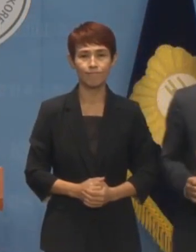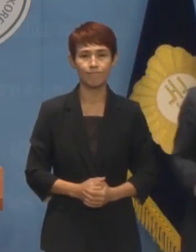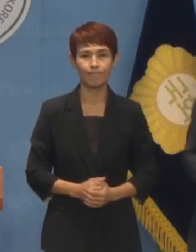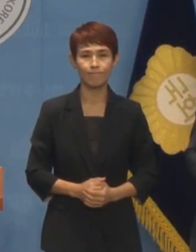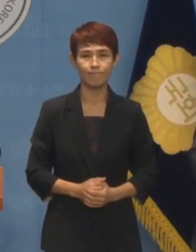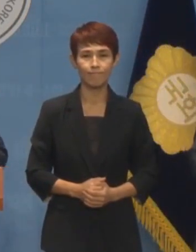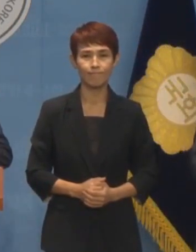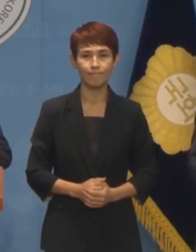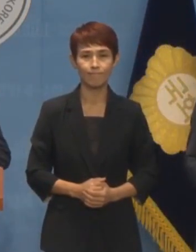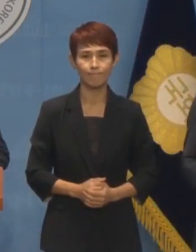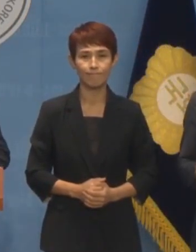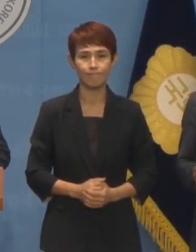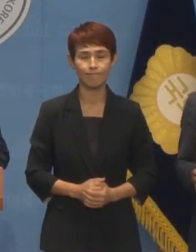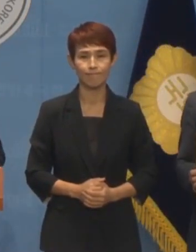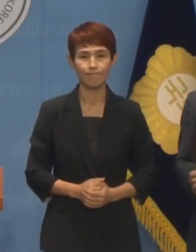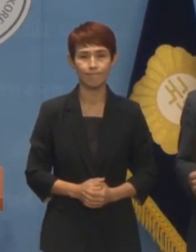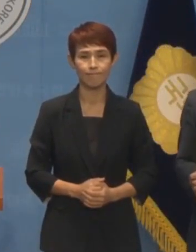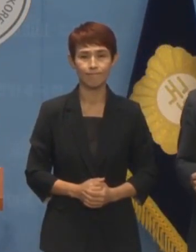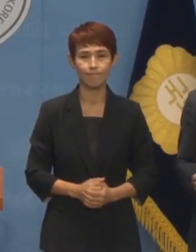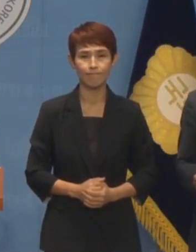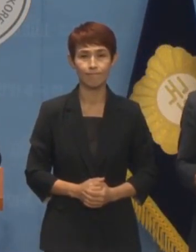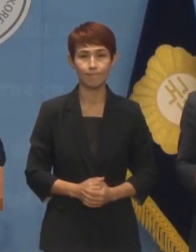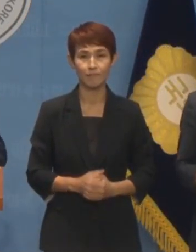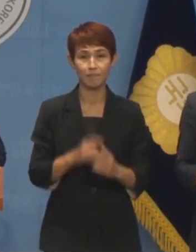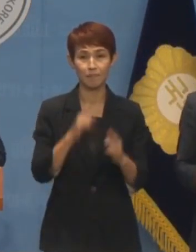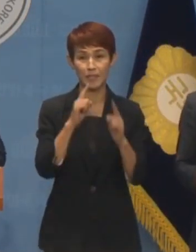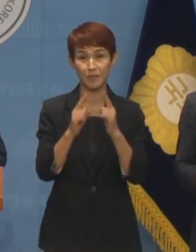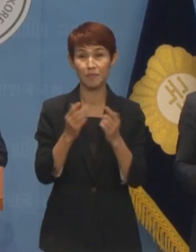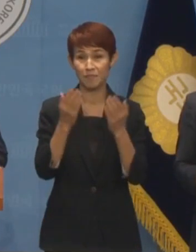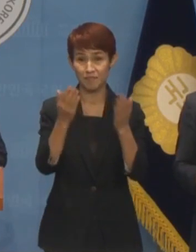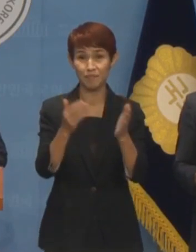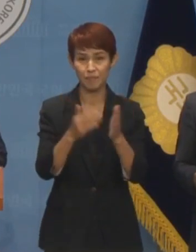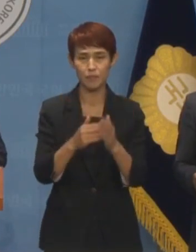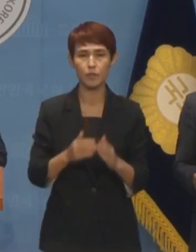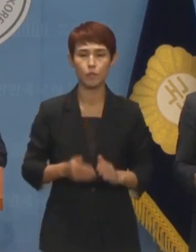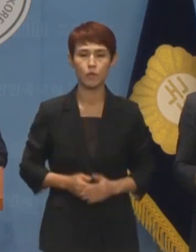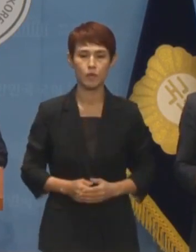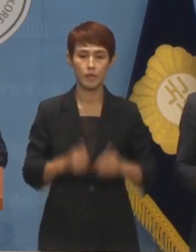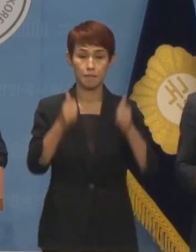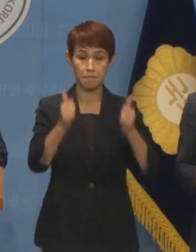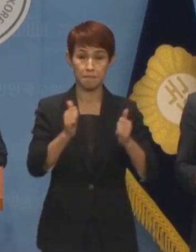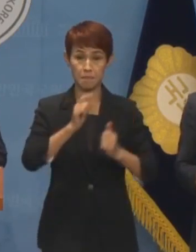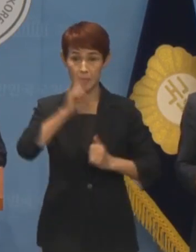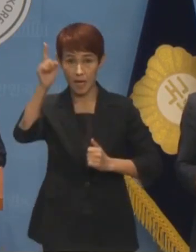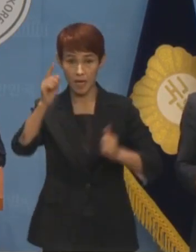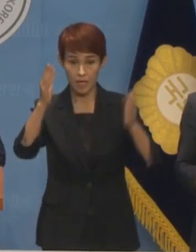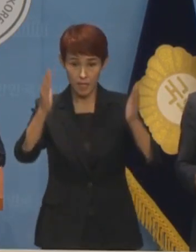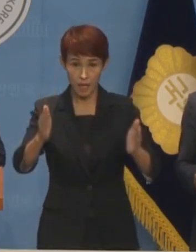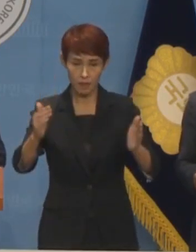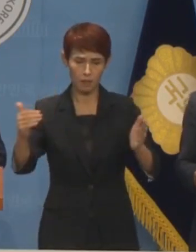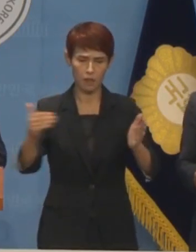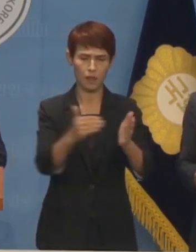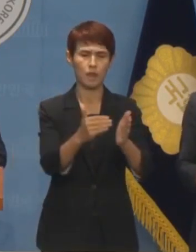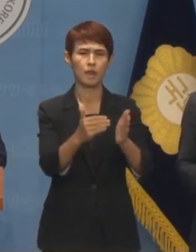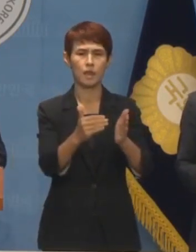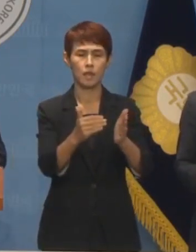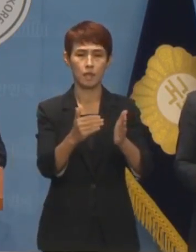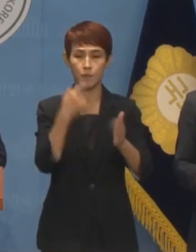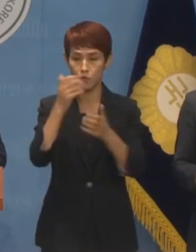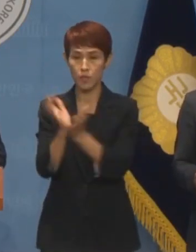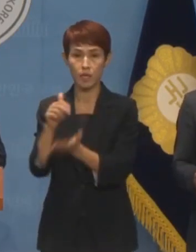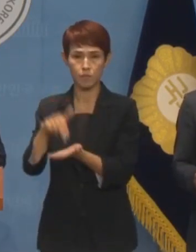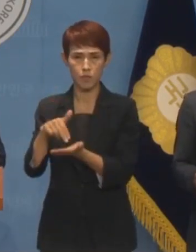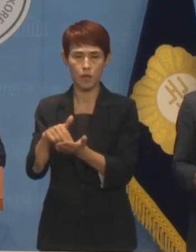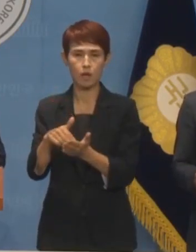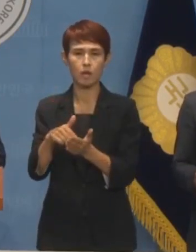예, 회견문에서 말씀드린 바와 같이 이 사건 공소시효가 얼마 남지 않았습니다. 더불어민주당 차원에서 고발하는